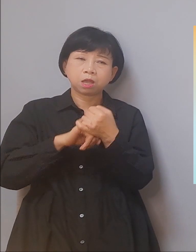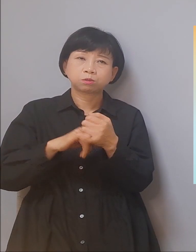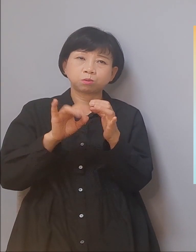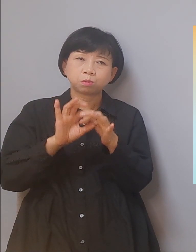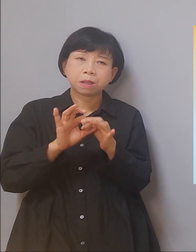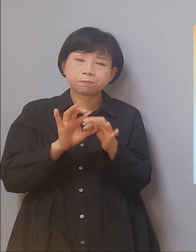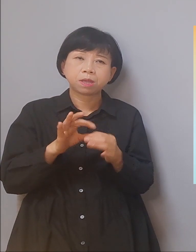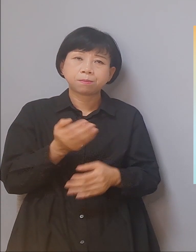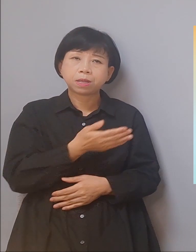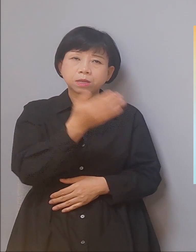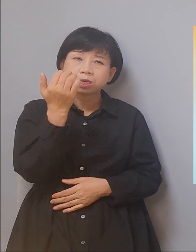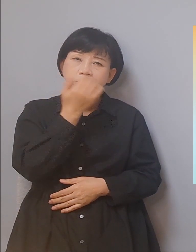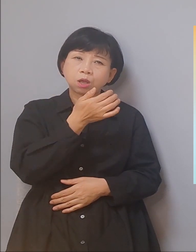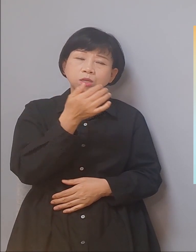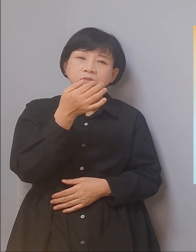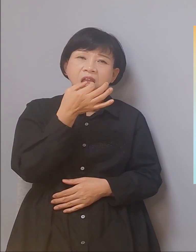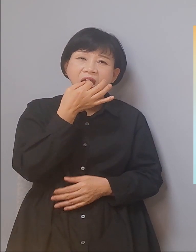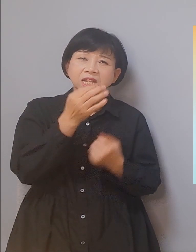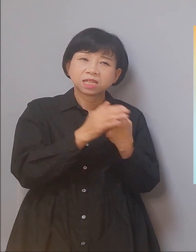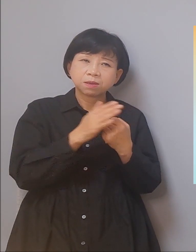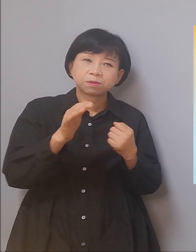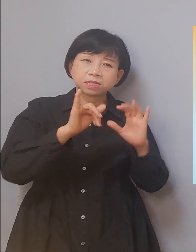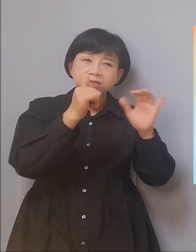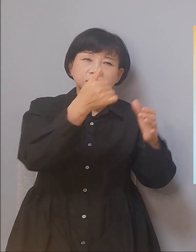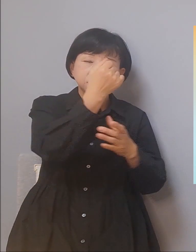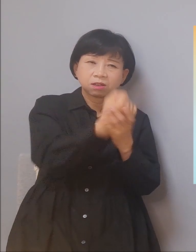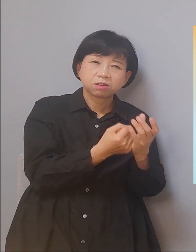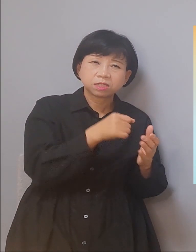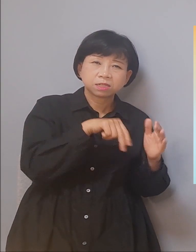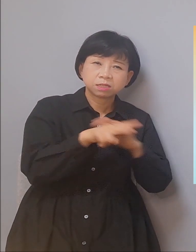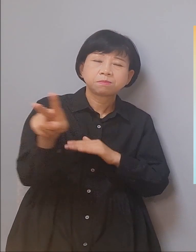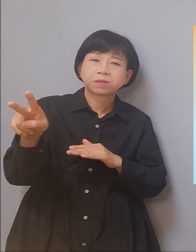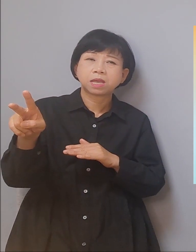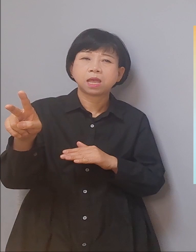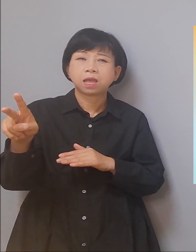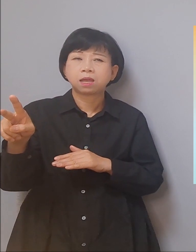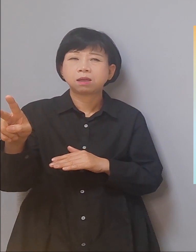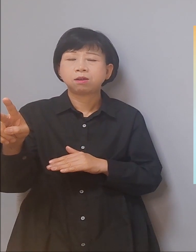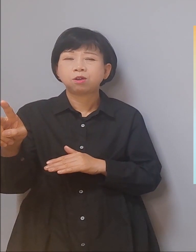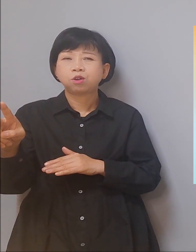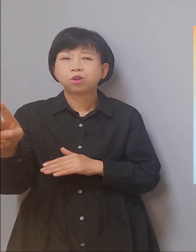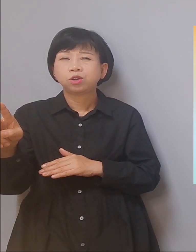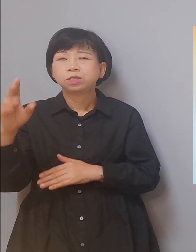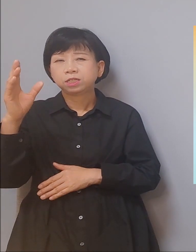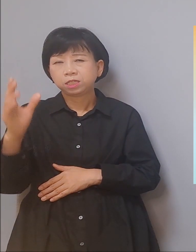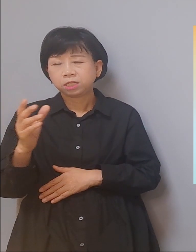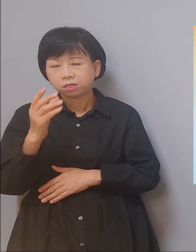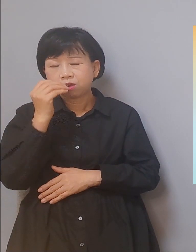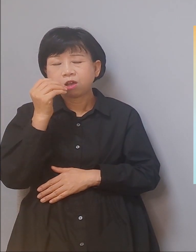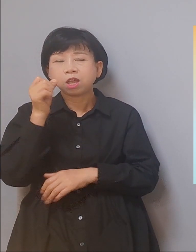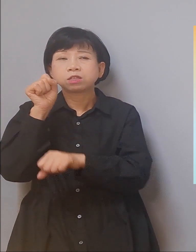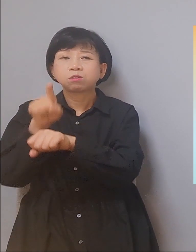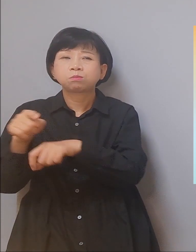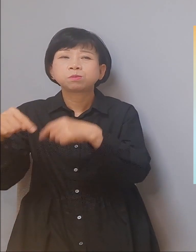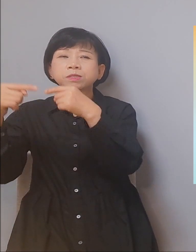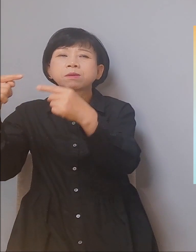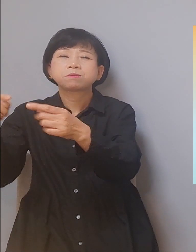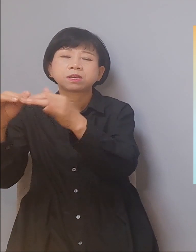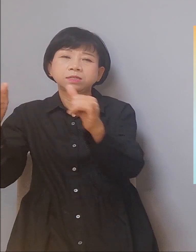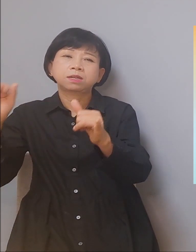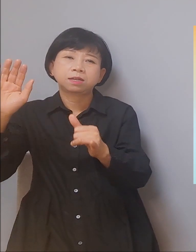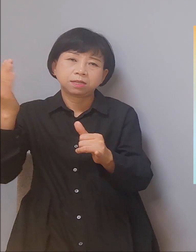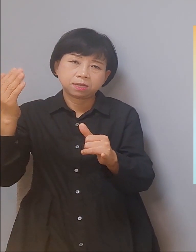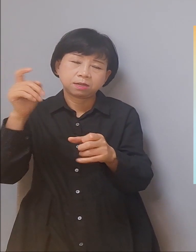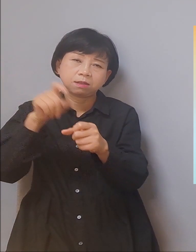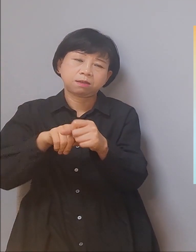약속으로 말미암아 너희가 정욕 때문에 세상에서 썩어질 것을 피하여 신성한 성품에 참여하는